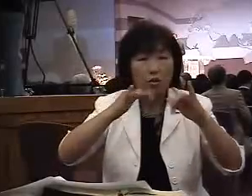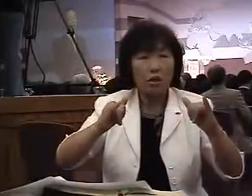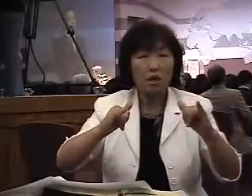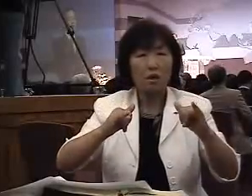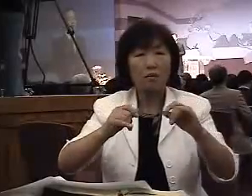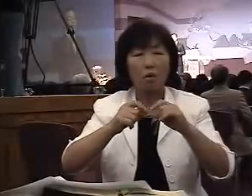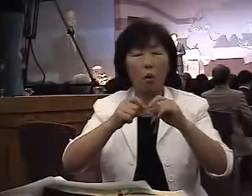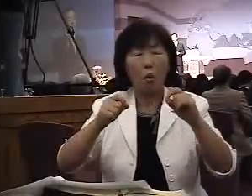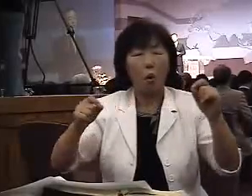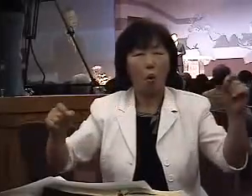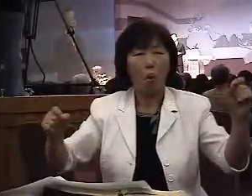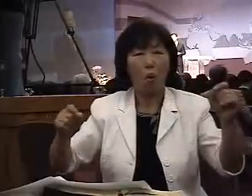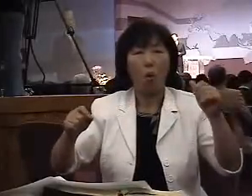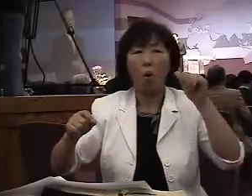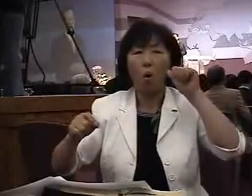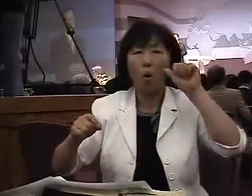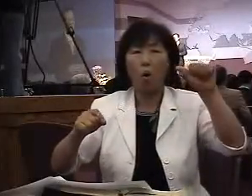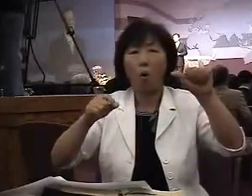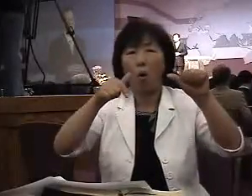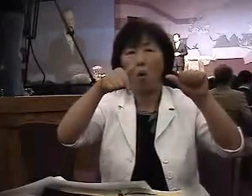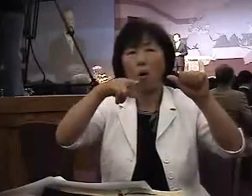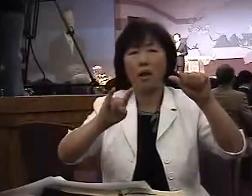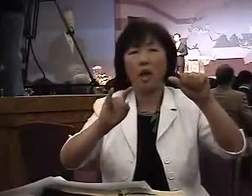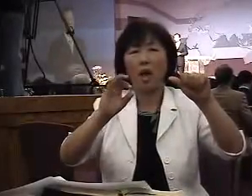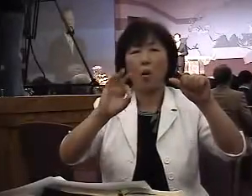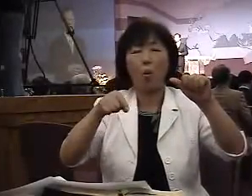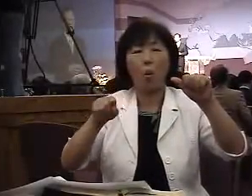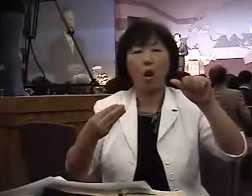뭐 오래 걸리면 5개월, 6개월도 걸려요.